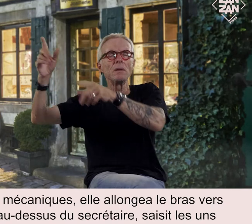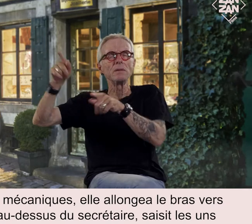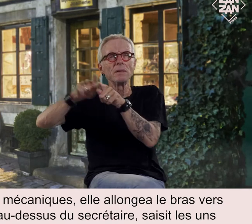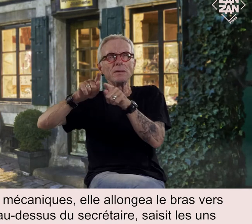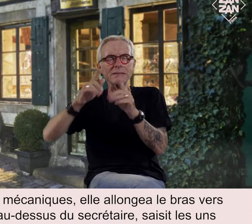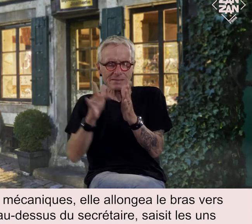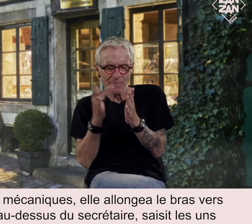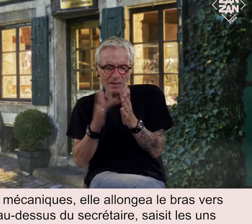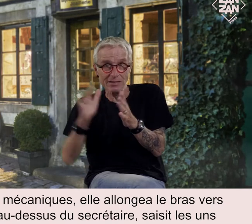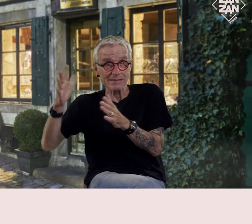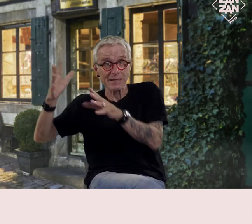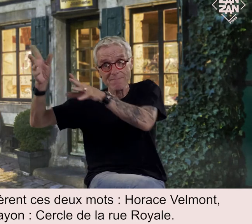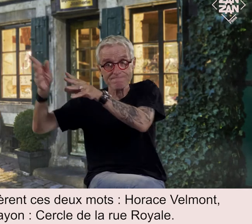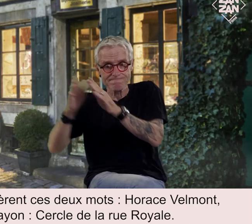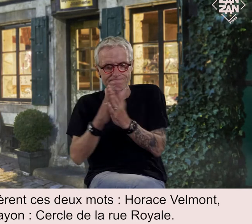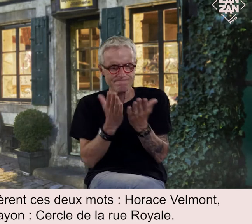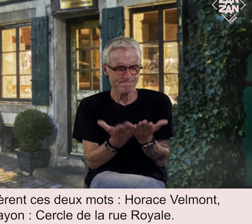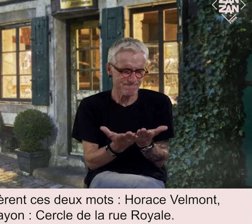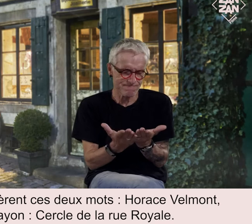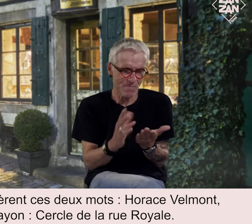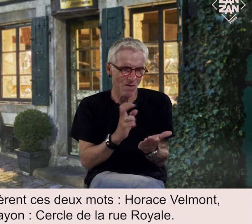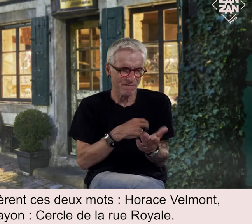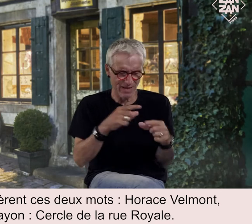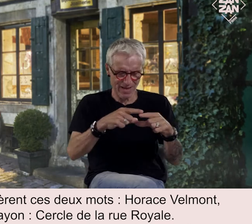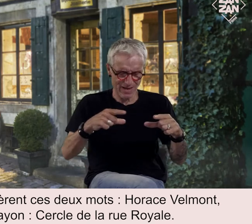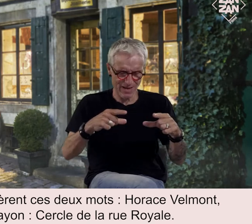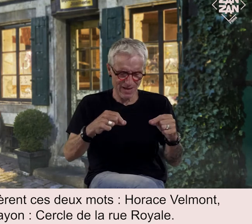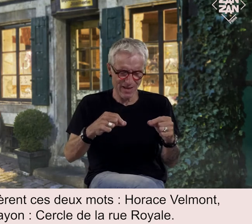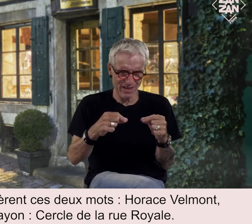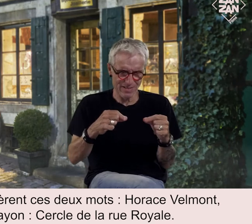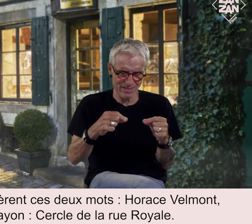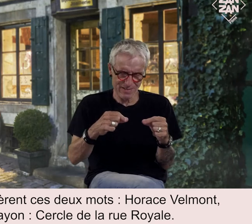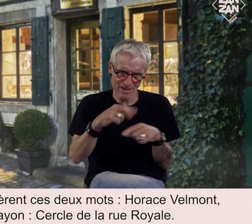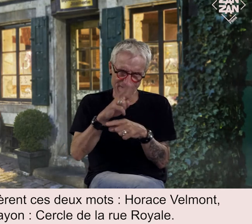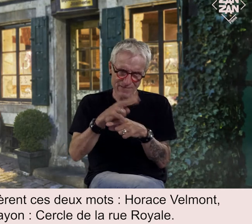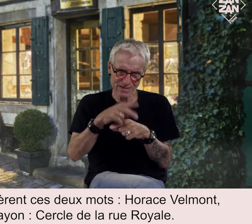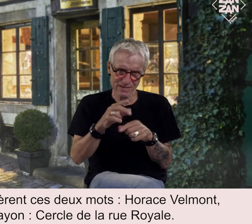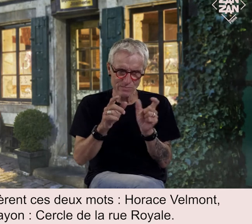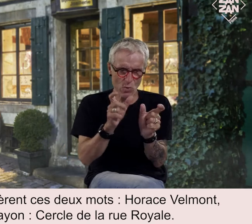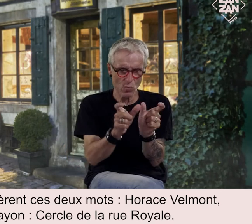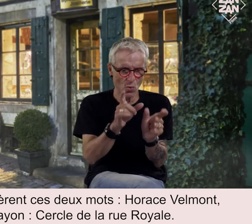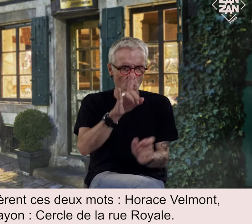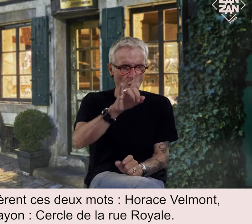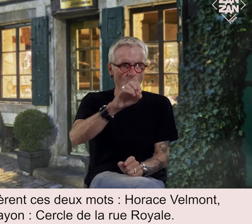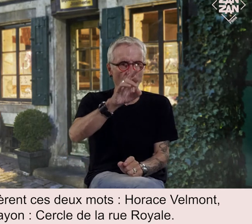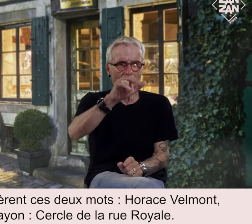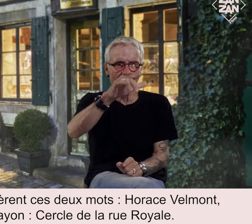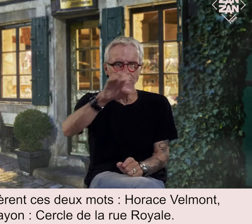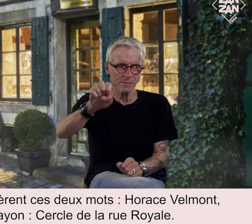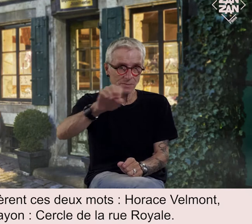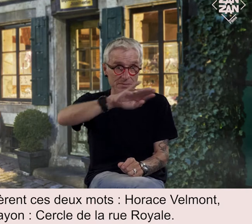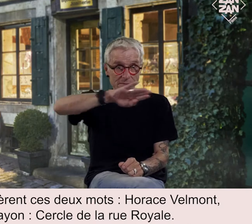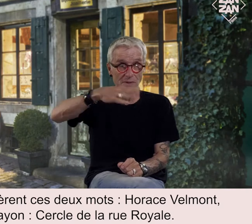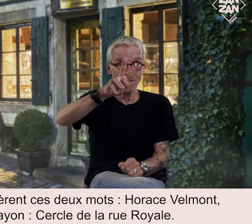entre les pages du cinquième une carte de visite où ses yeux éplèrent ces deux mots « Horace Vellemont